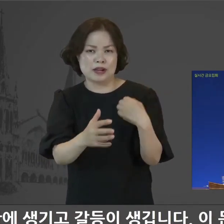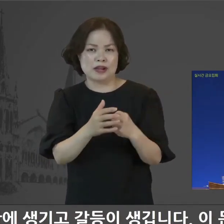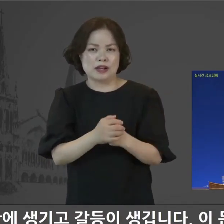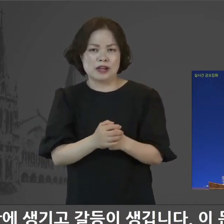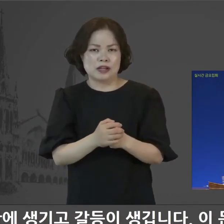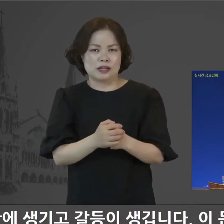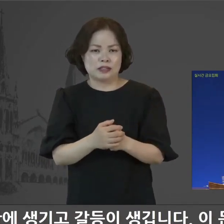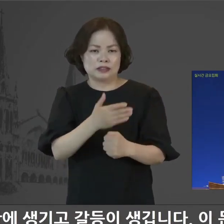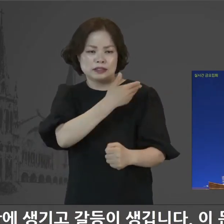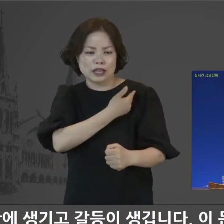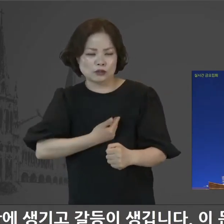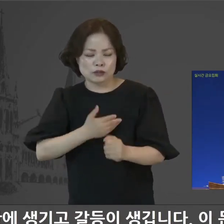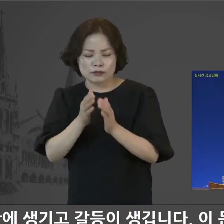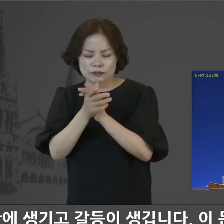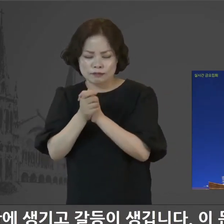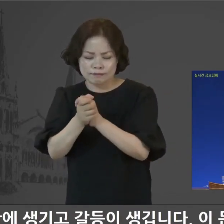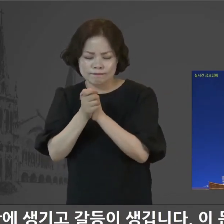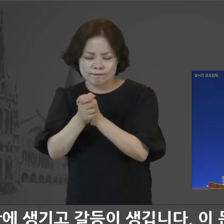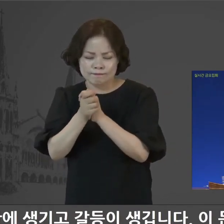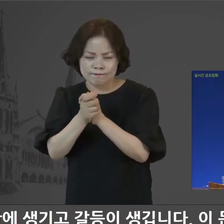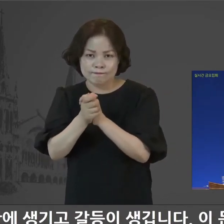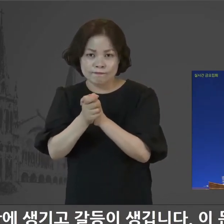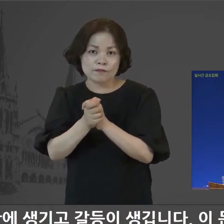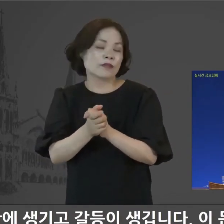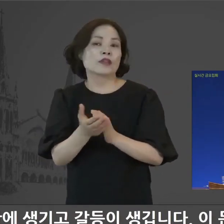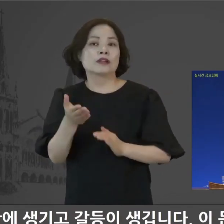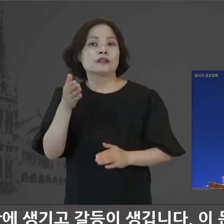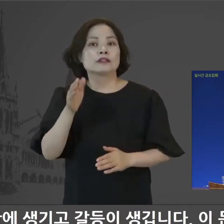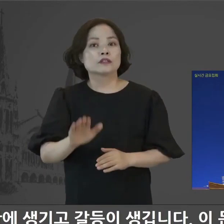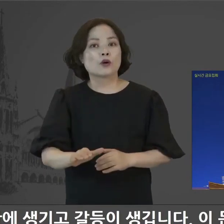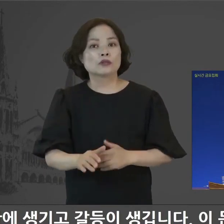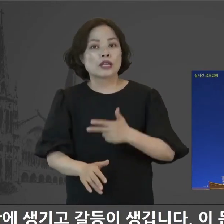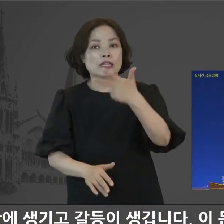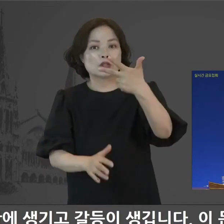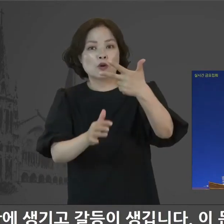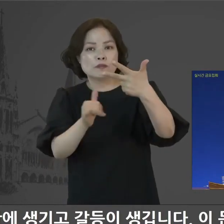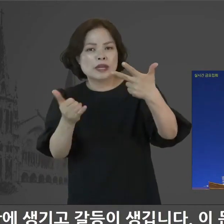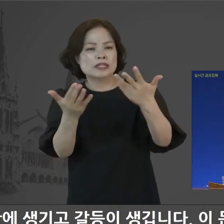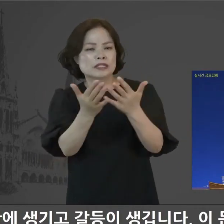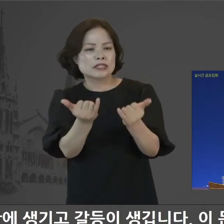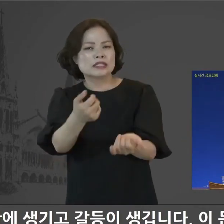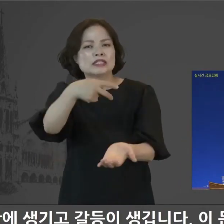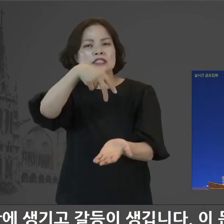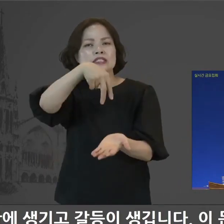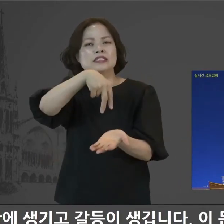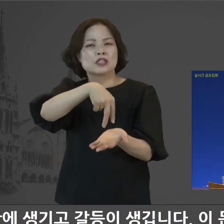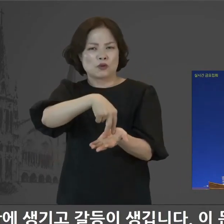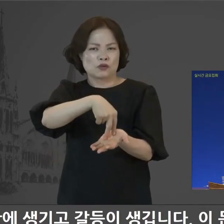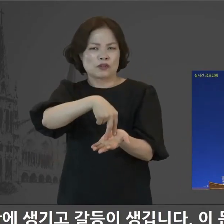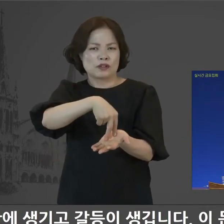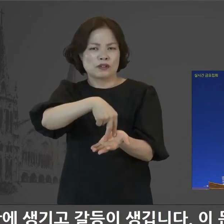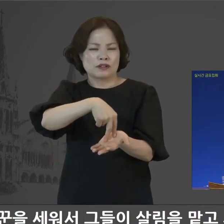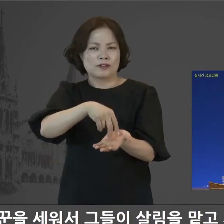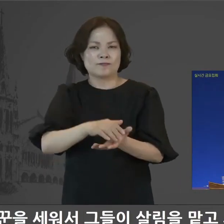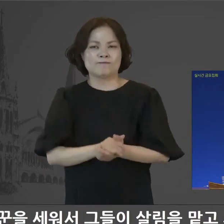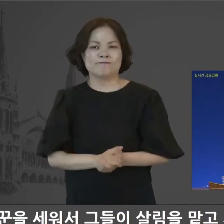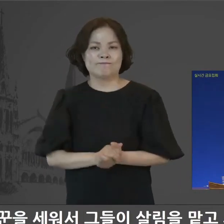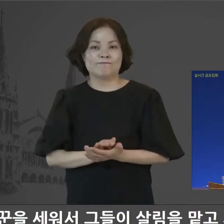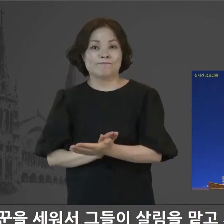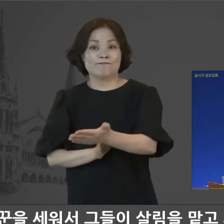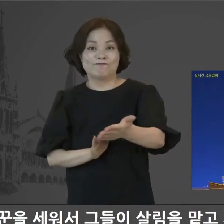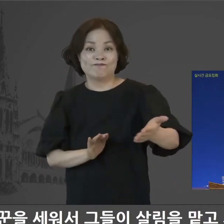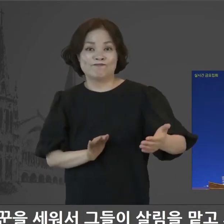말씀에 전념하는 방식으로 해결을 합니다. 그런데 7명의 일꾼을 세우는 걸 보니까 참